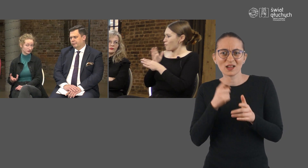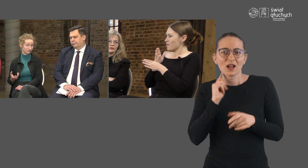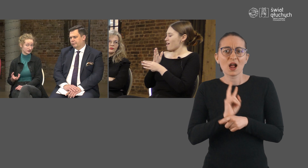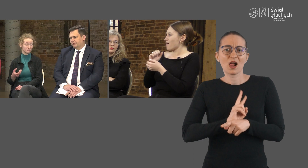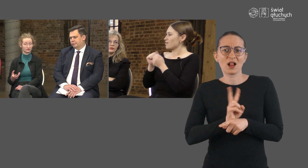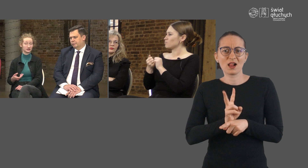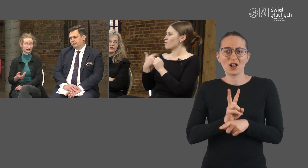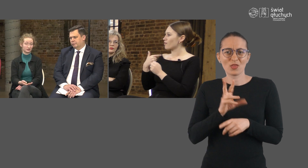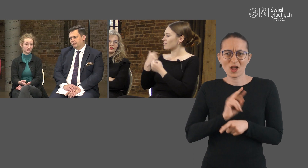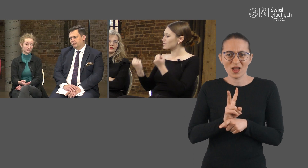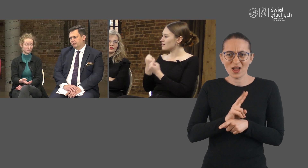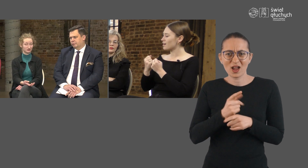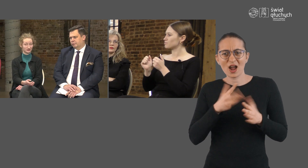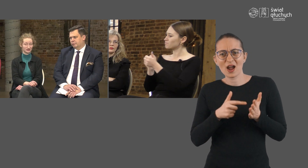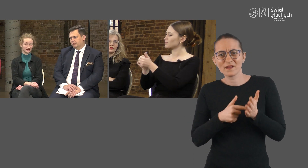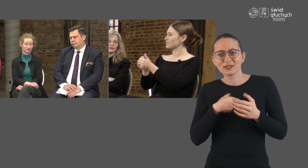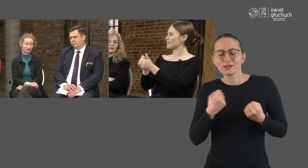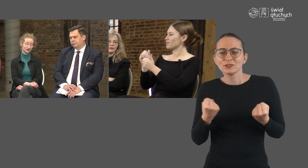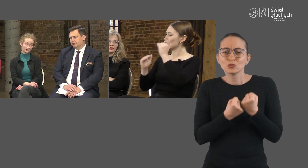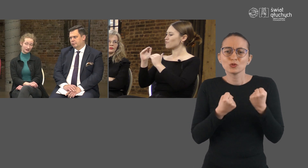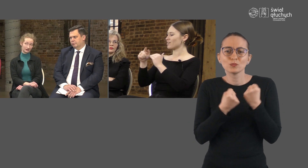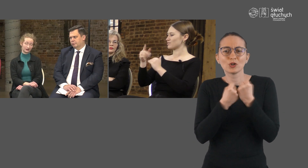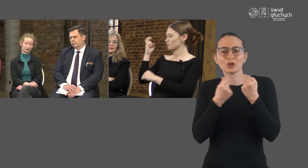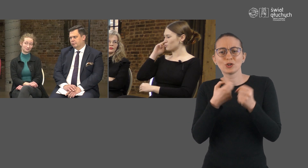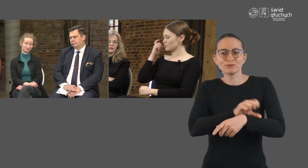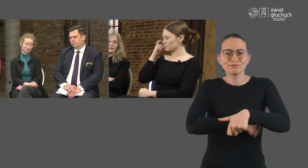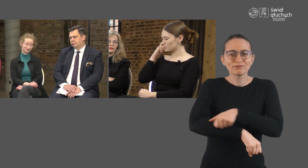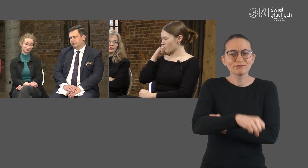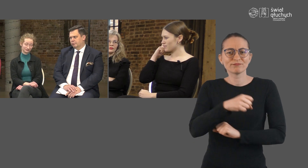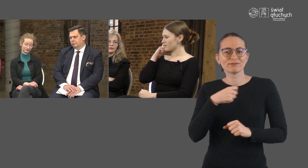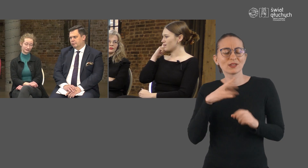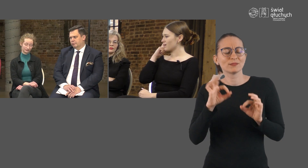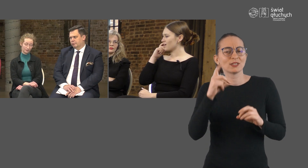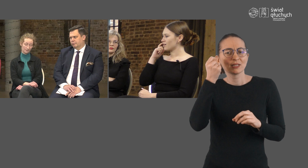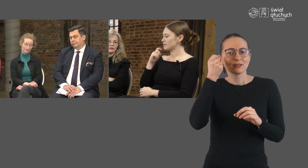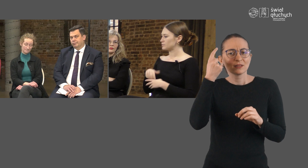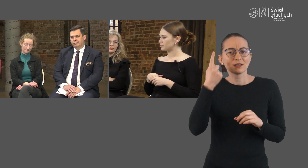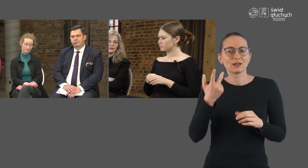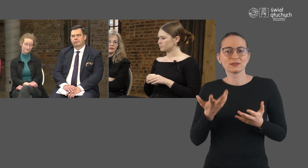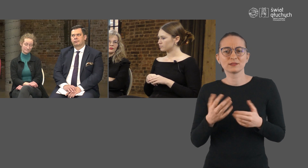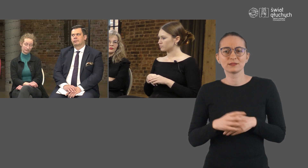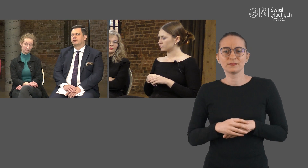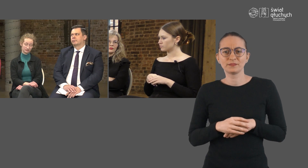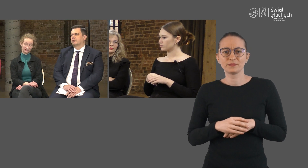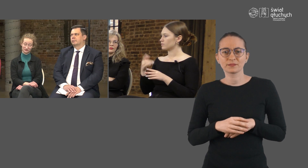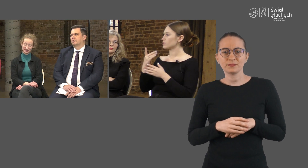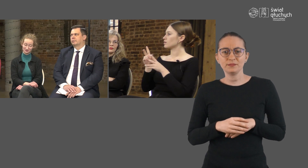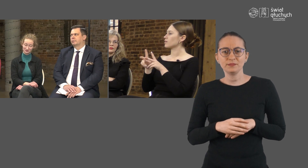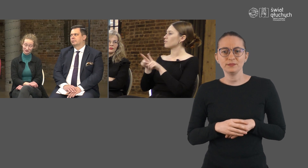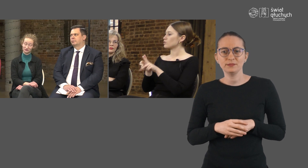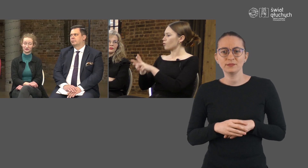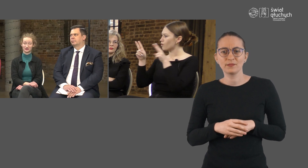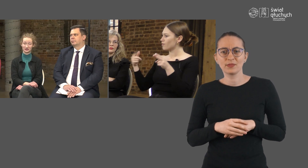się funkcjonować całkowicie tak jak moi słyszący rówieśnicy. przez bardzo długi